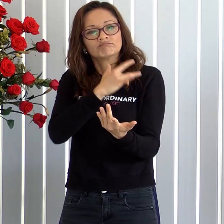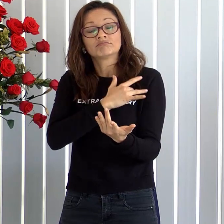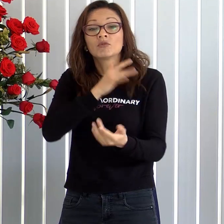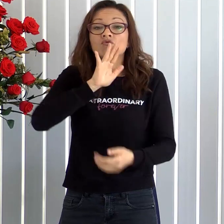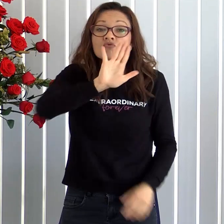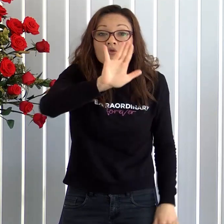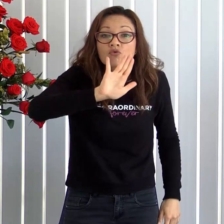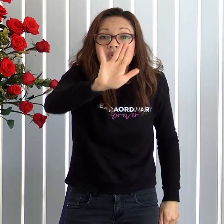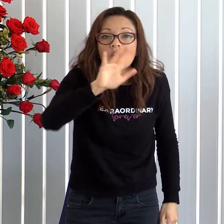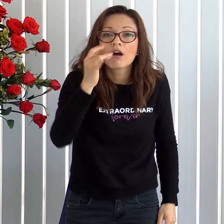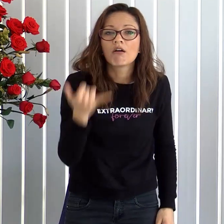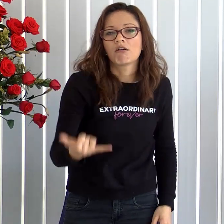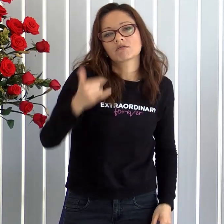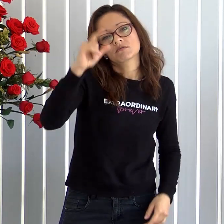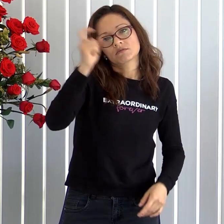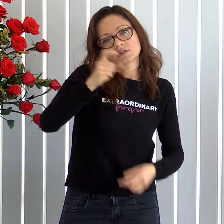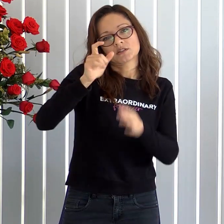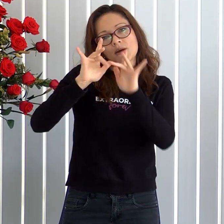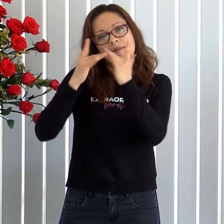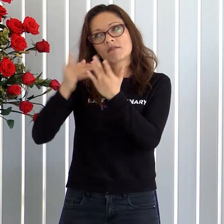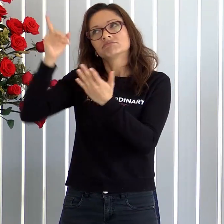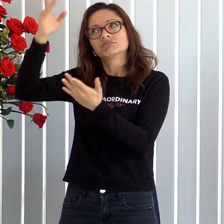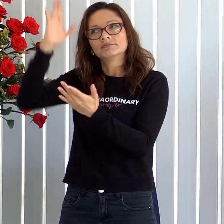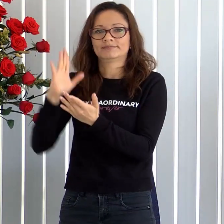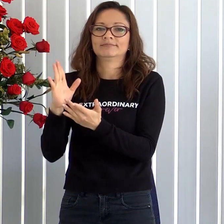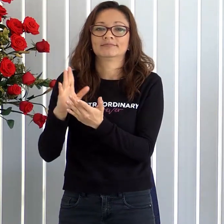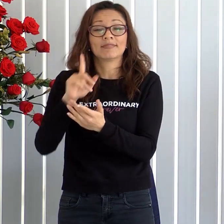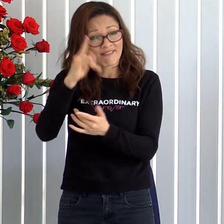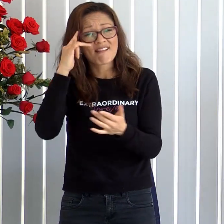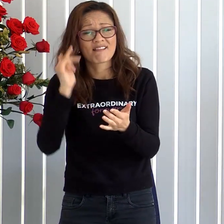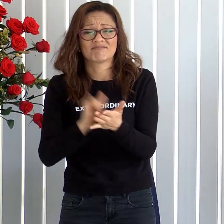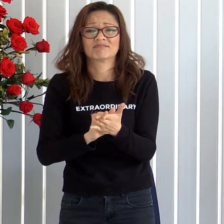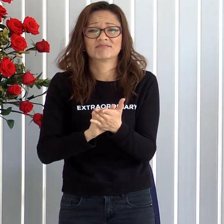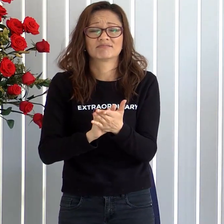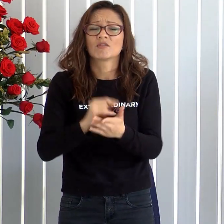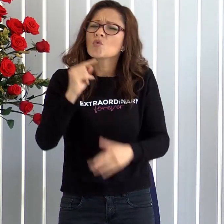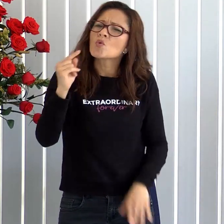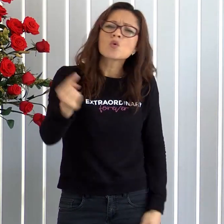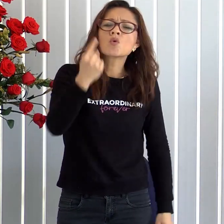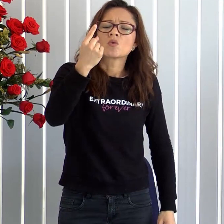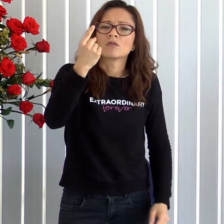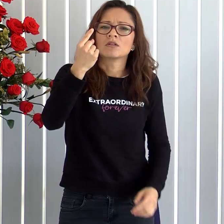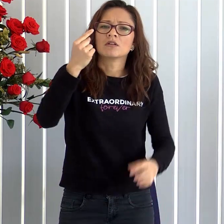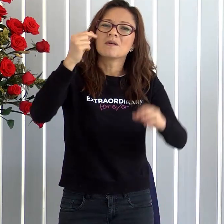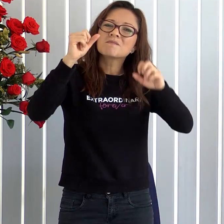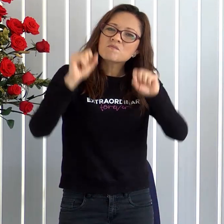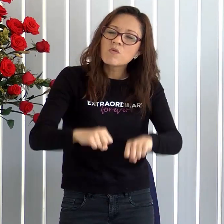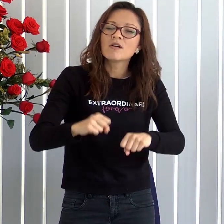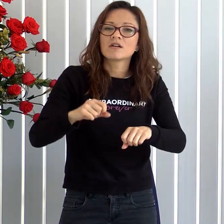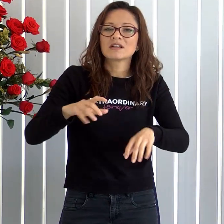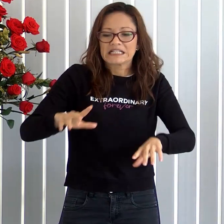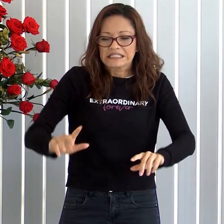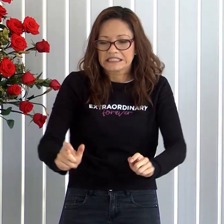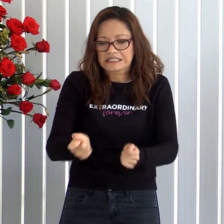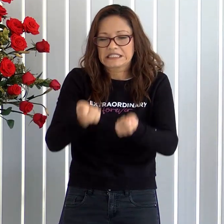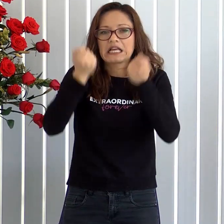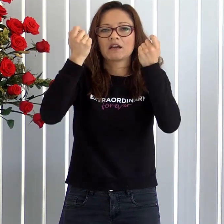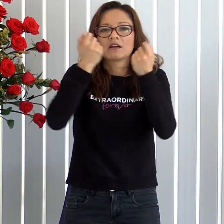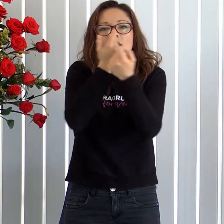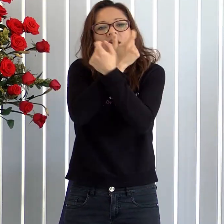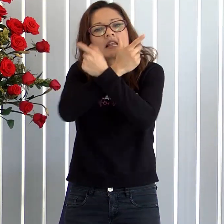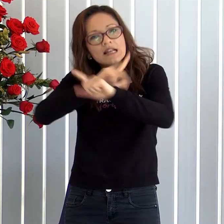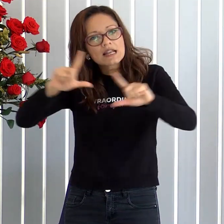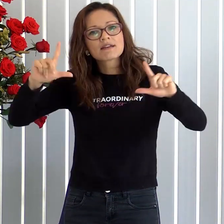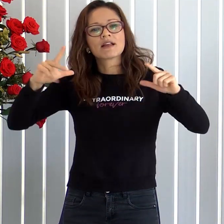hoy necesita de la palabra de Dios. Y créame, lo único que puede salvarlo,